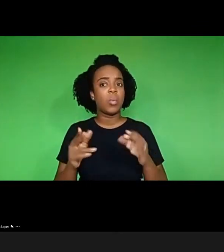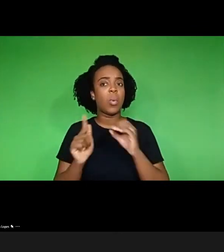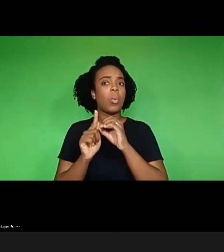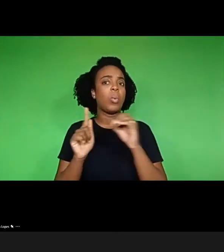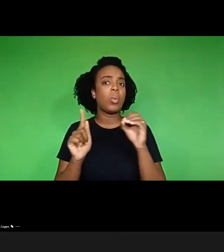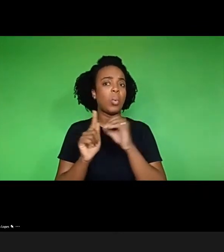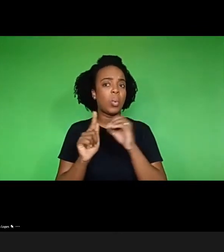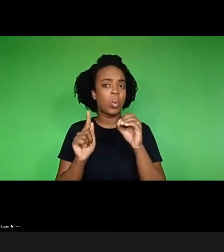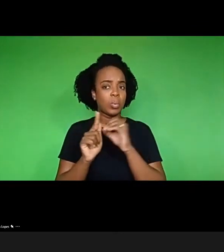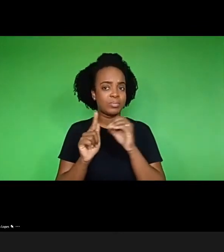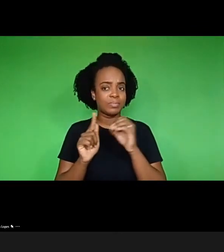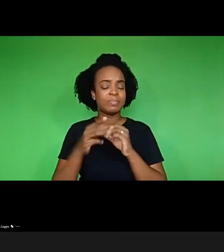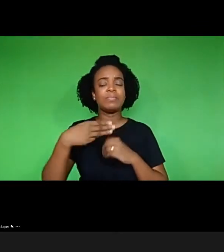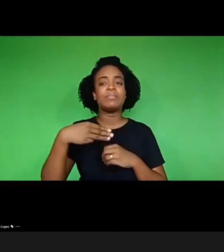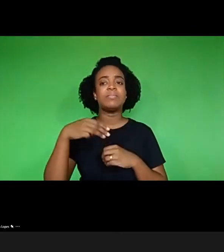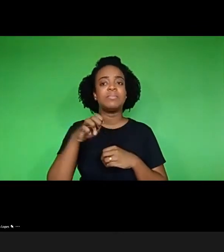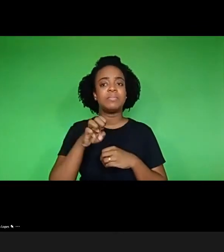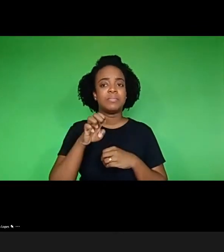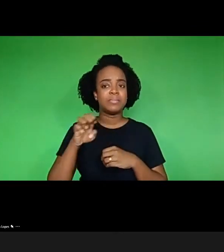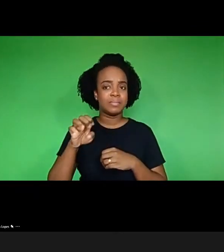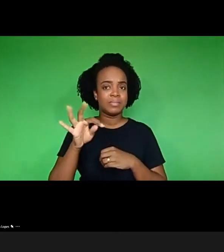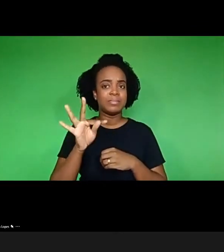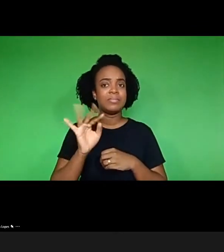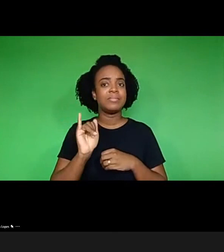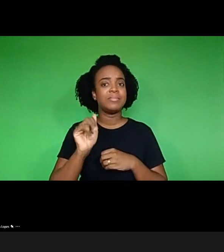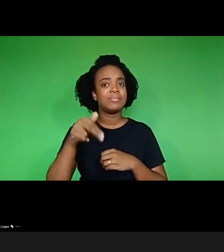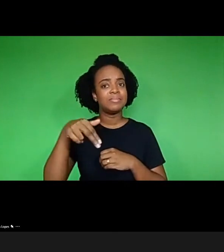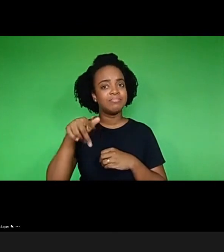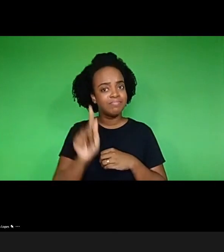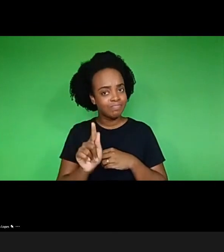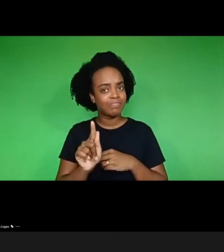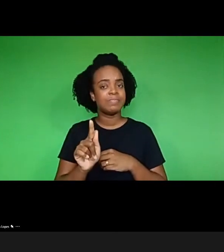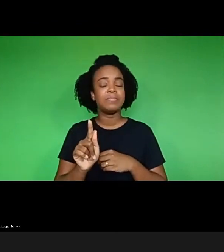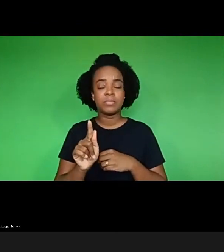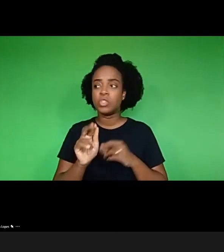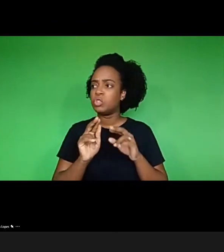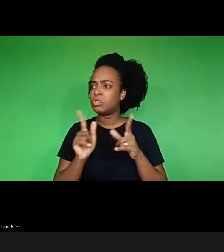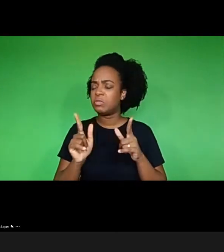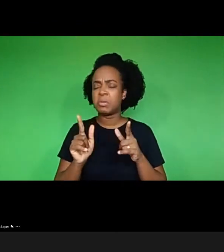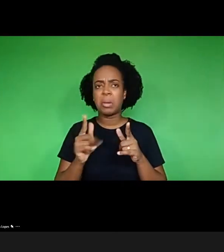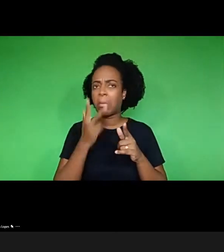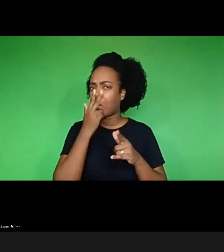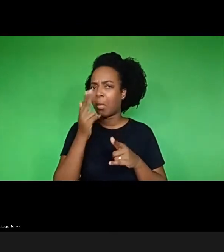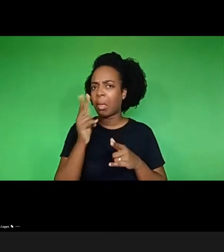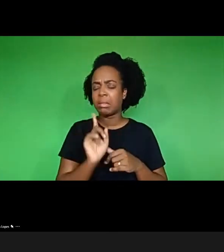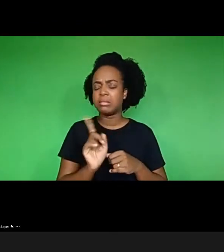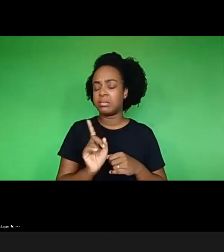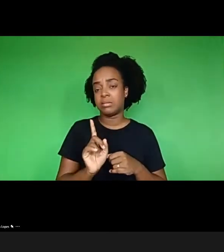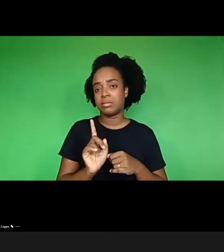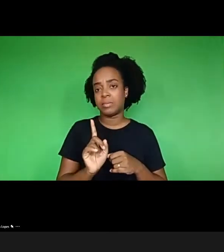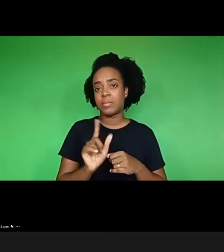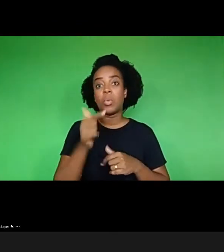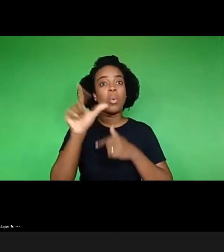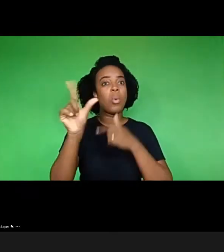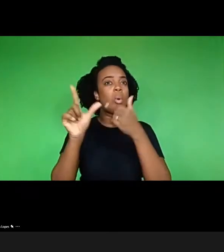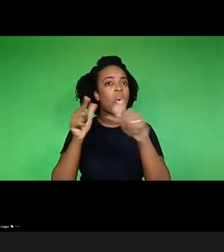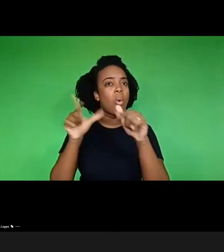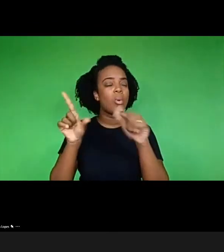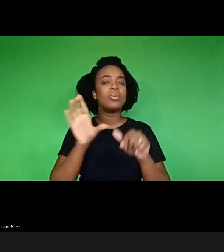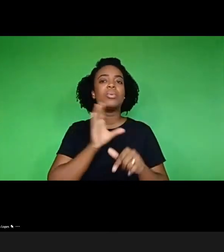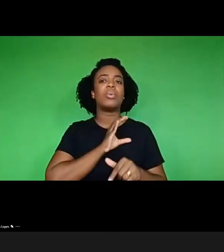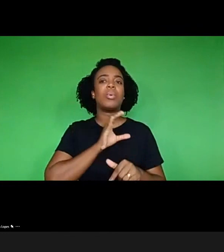Meeting. Então, eu não vi muita diferença entre os dois. Outros colegas, professores de outros campi,